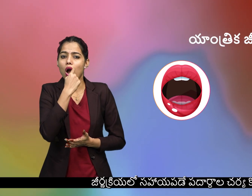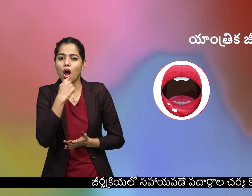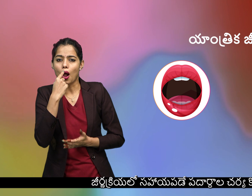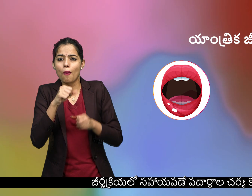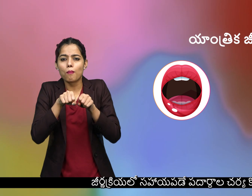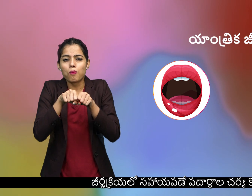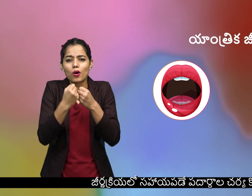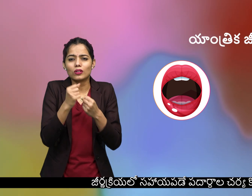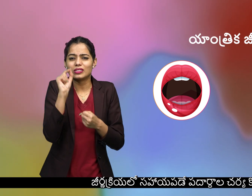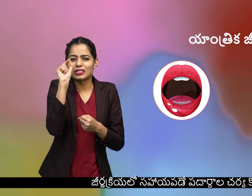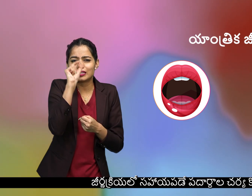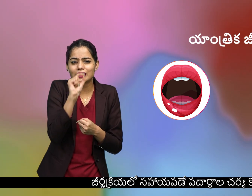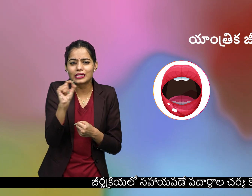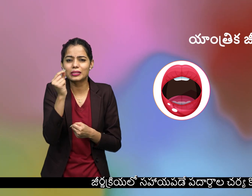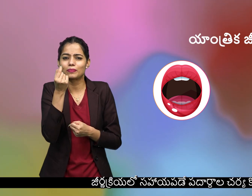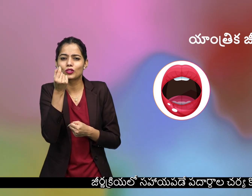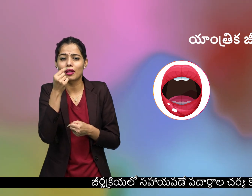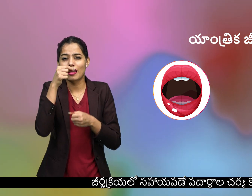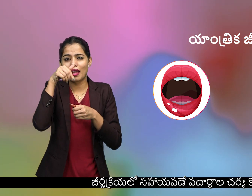జీర్ణక్రియలో సహాయపడే పదార్థాల చర్య కోసం